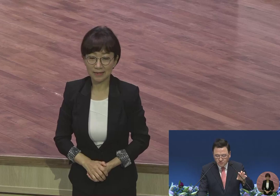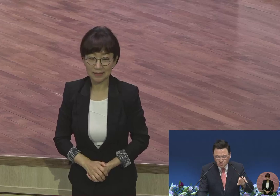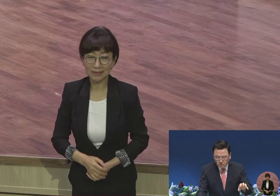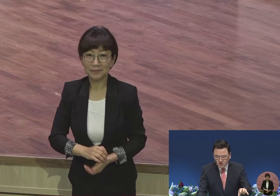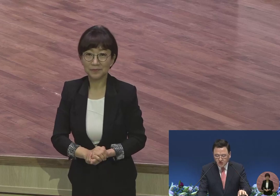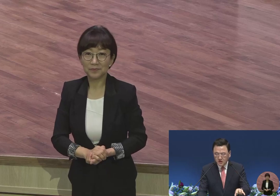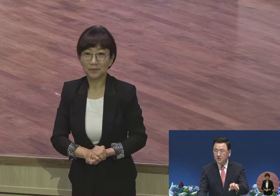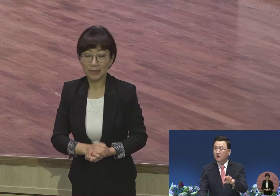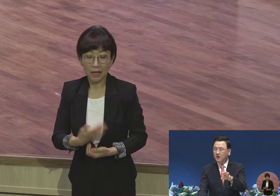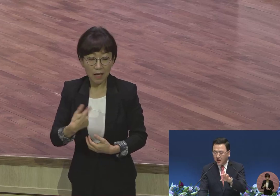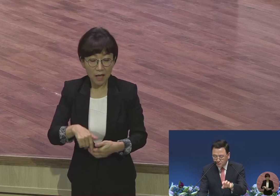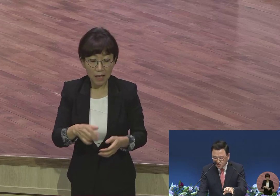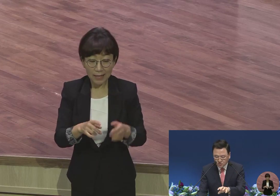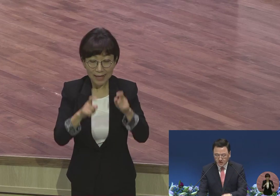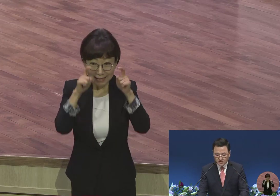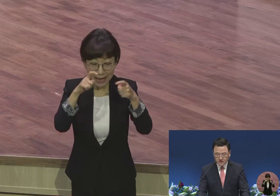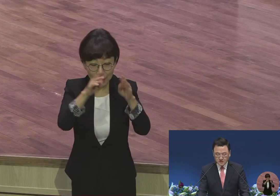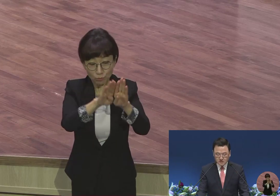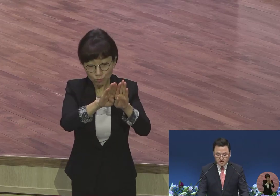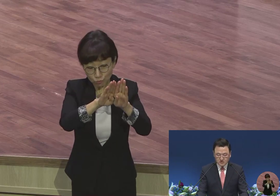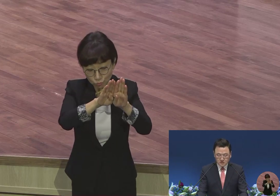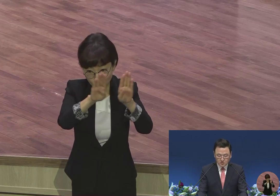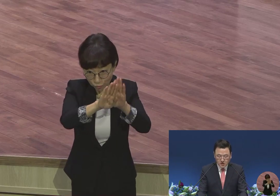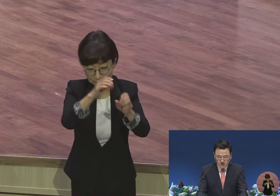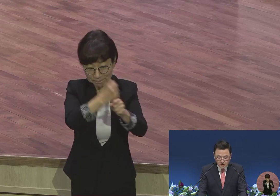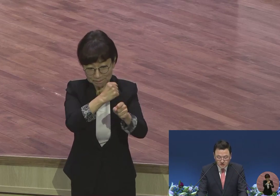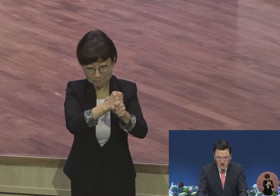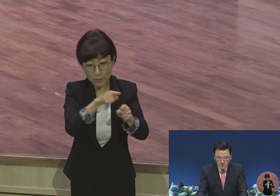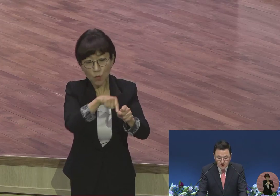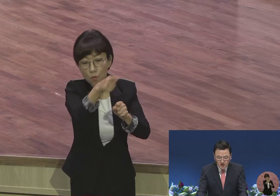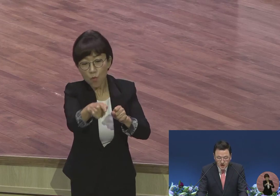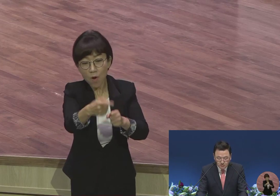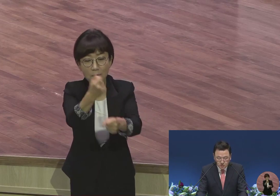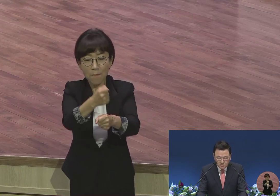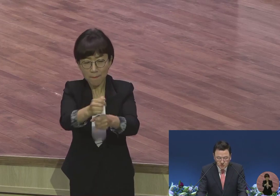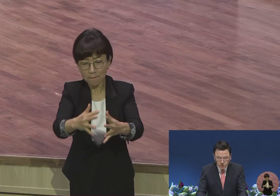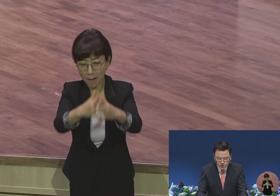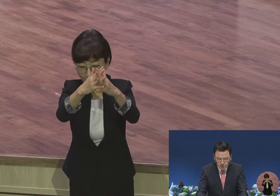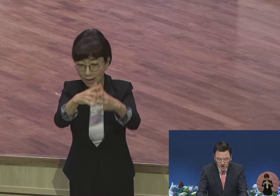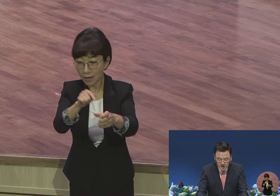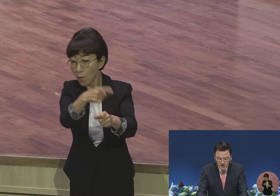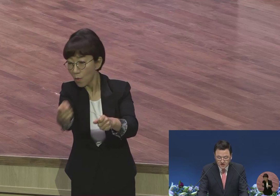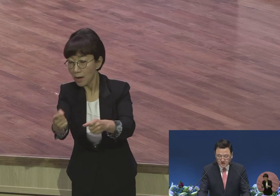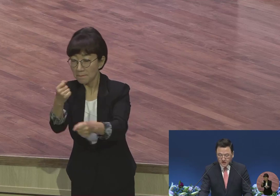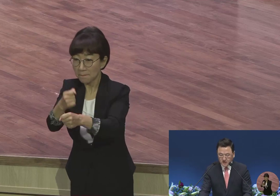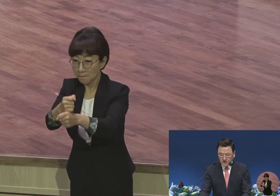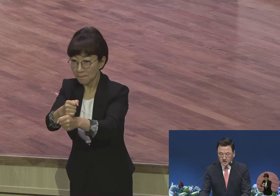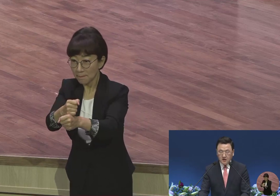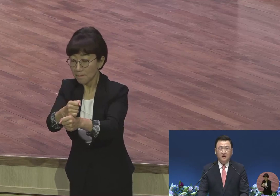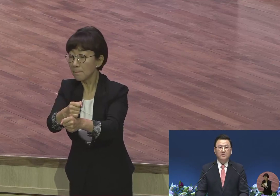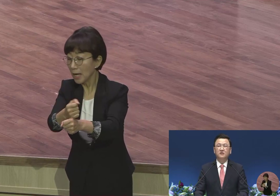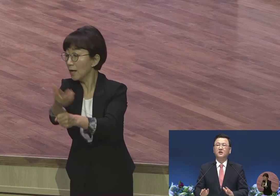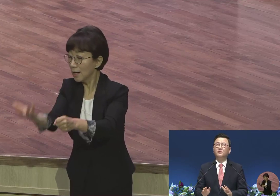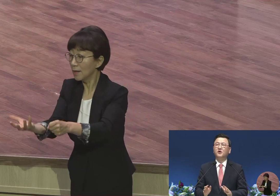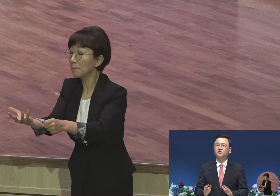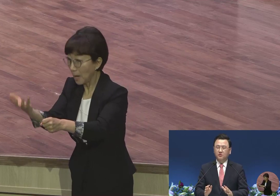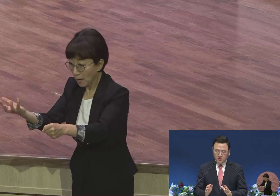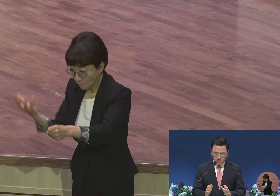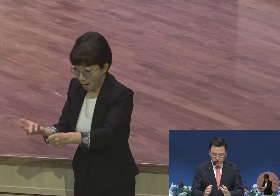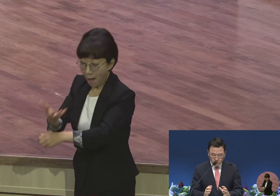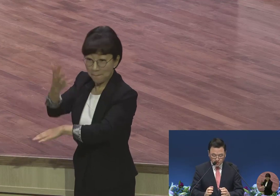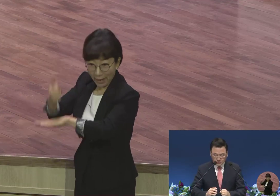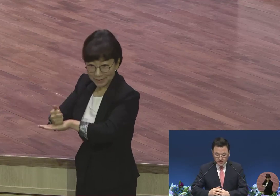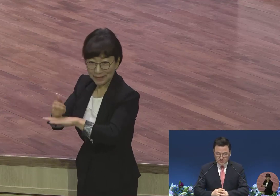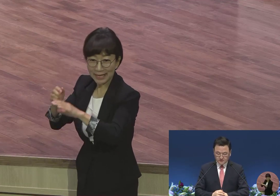성경은 양문으로 시작해서 양문으로 마쳐요. 우리는 느헤미야가 양문을 먼저 수축했다는 사실에 느헤미야가